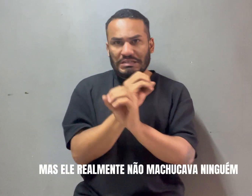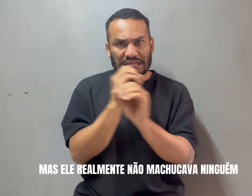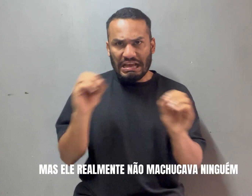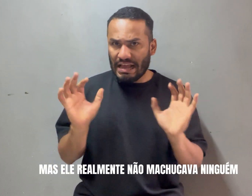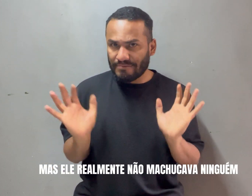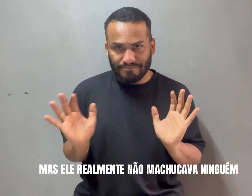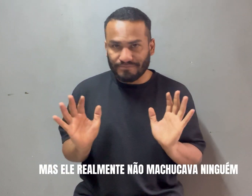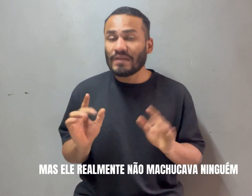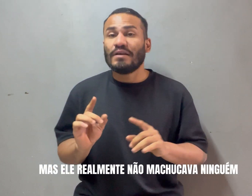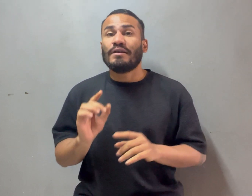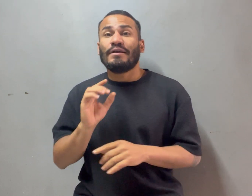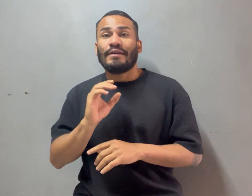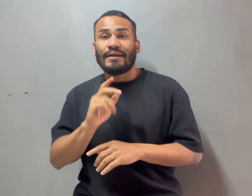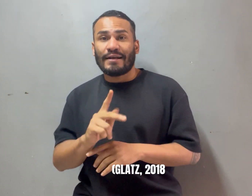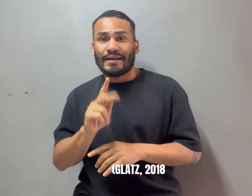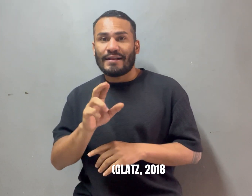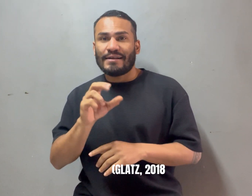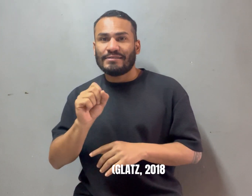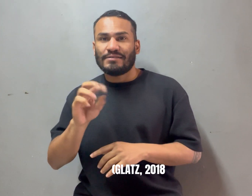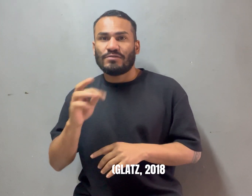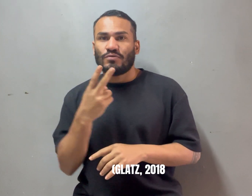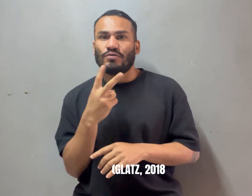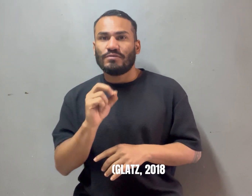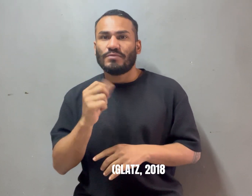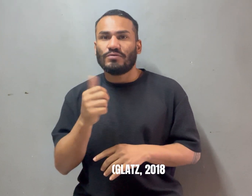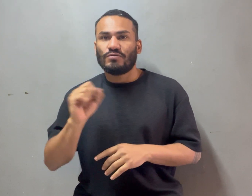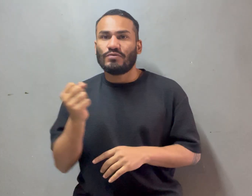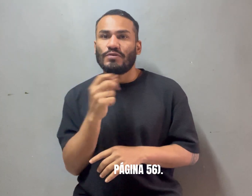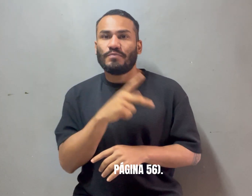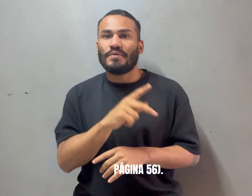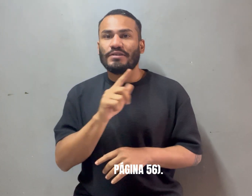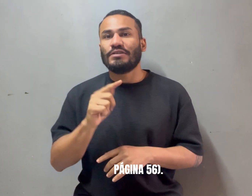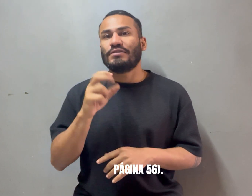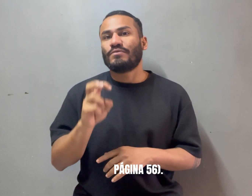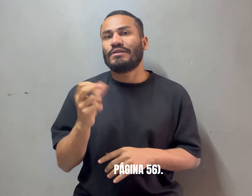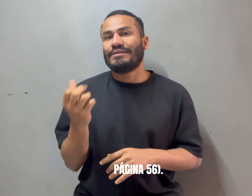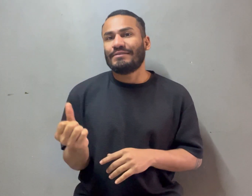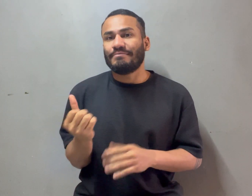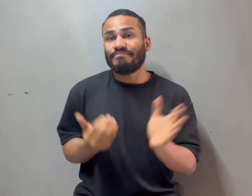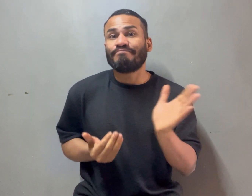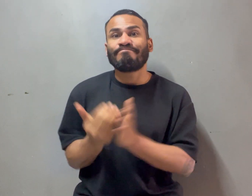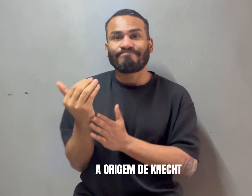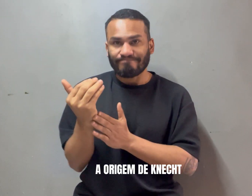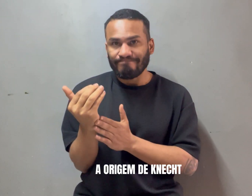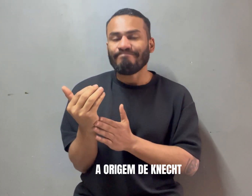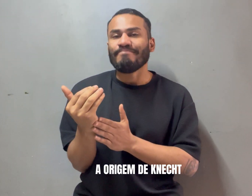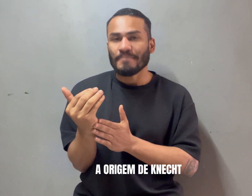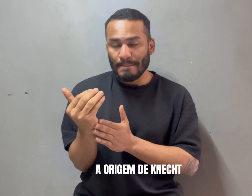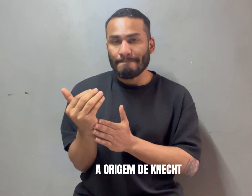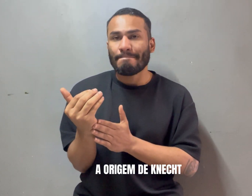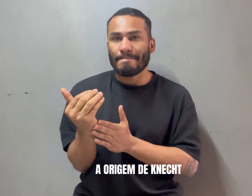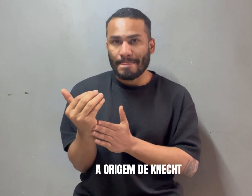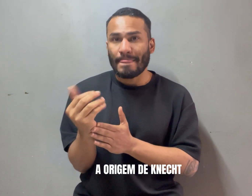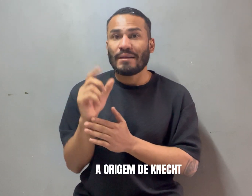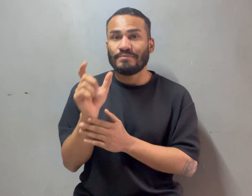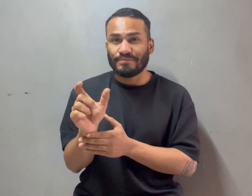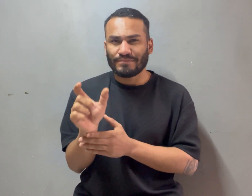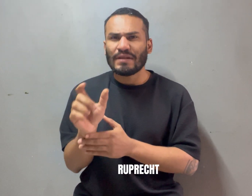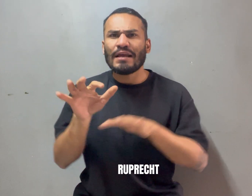machucava ninguém. Glatz, 2018, página 56. A origem de Knecht